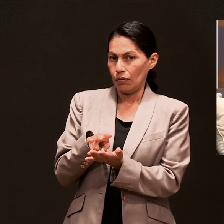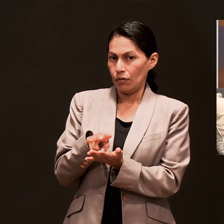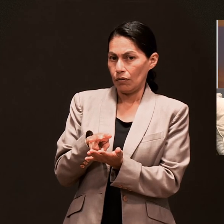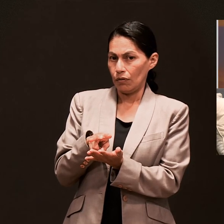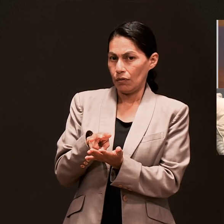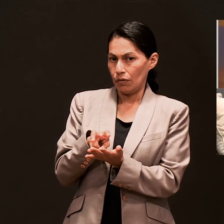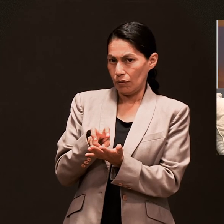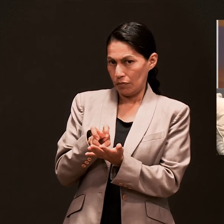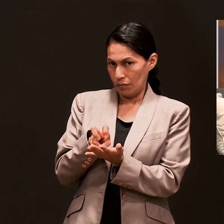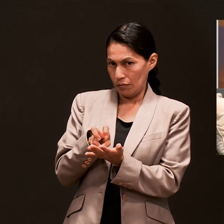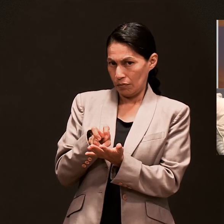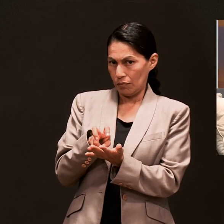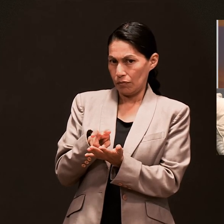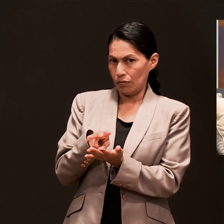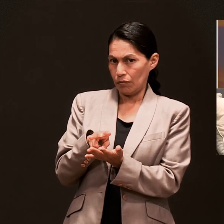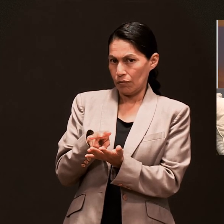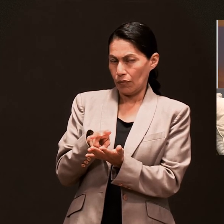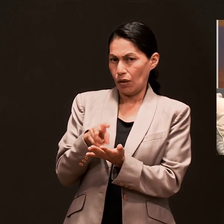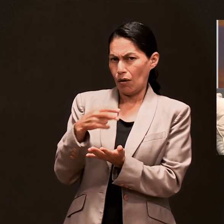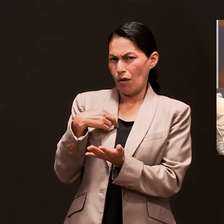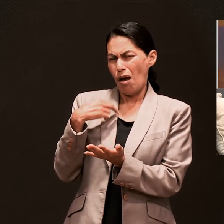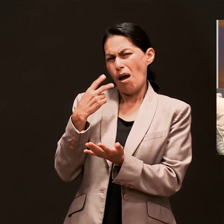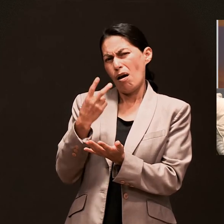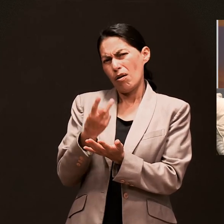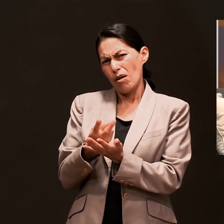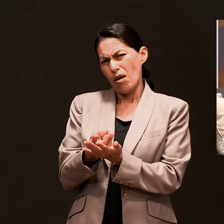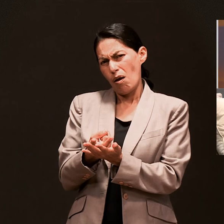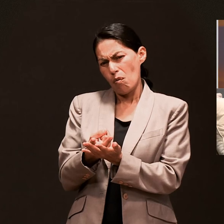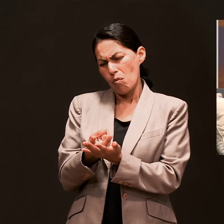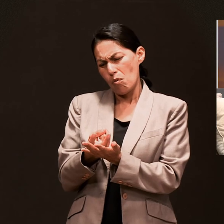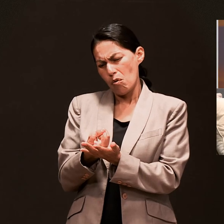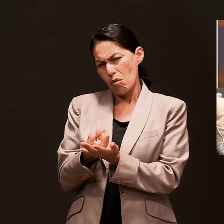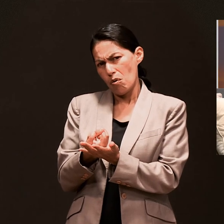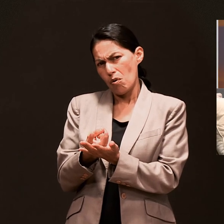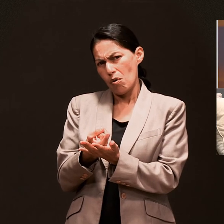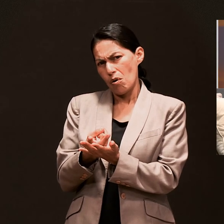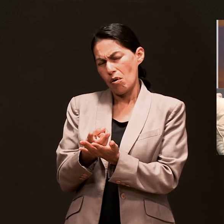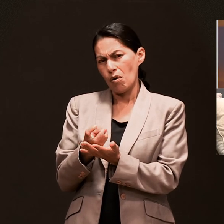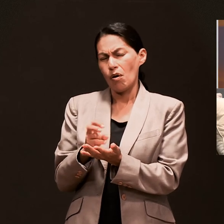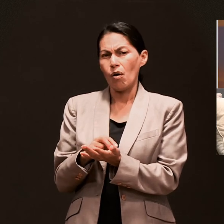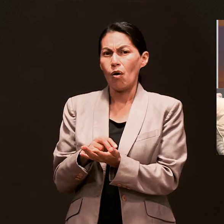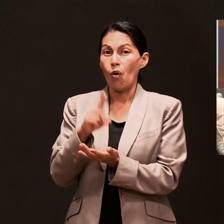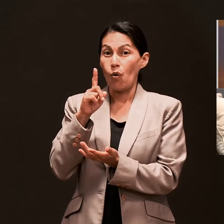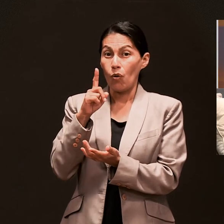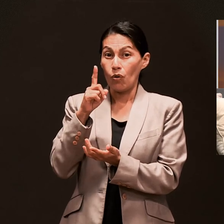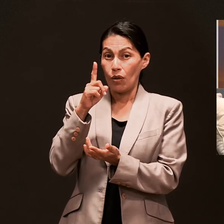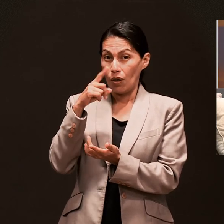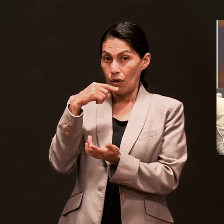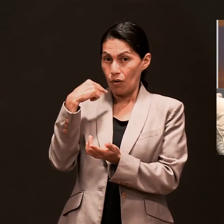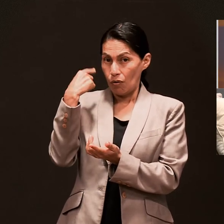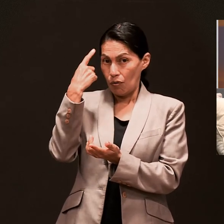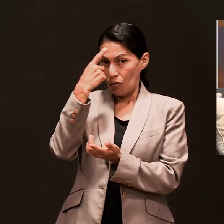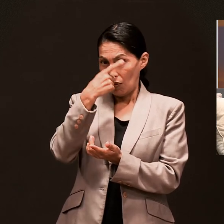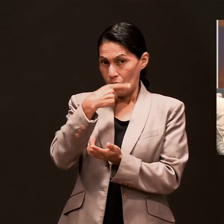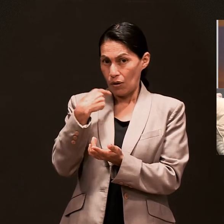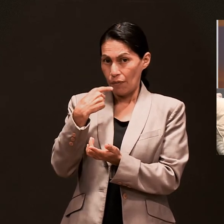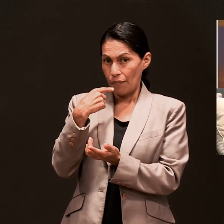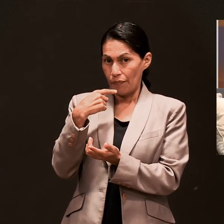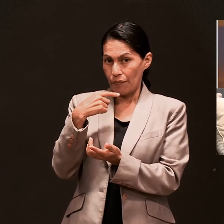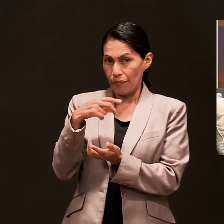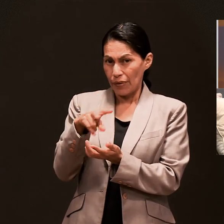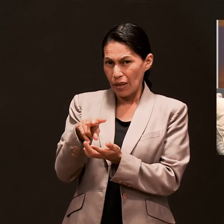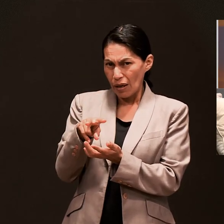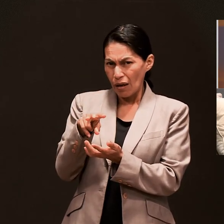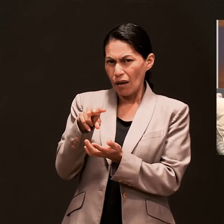cuando cuando flexionaba mis piernas en la acostada tardaba una hora